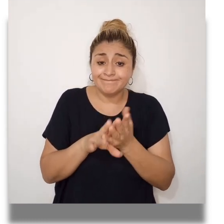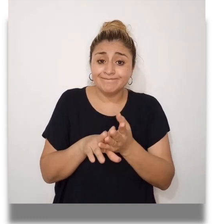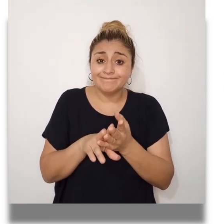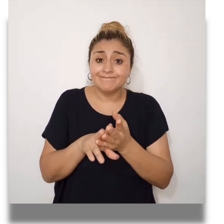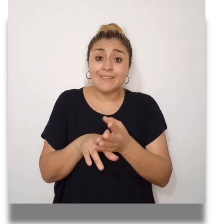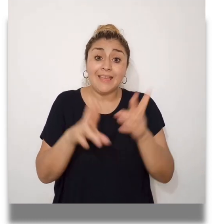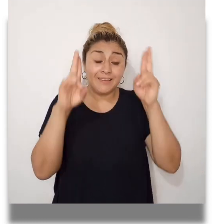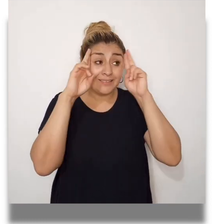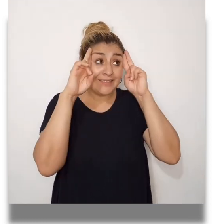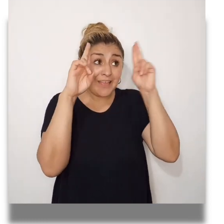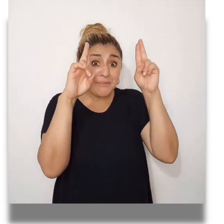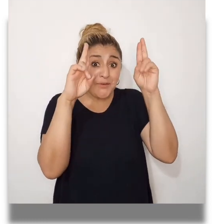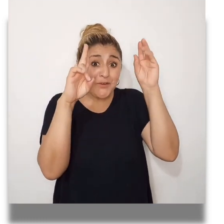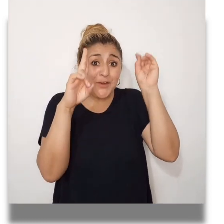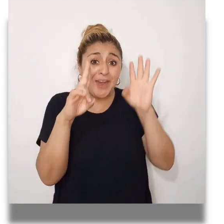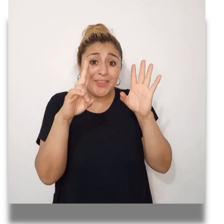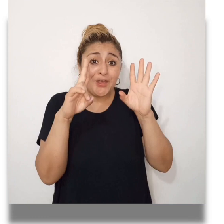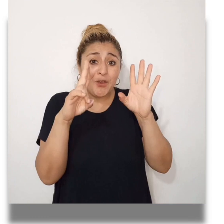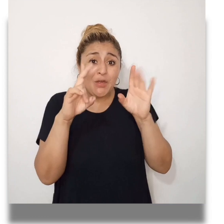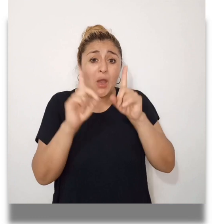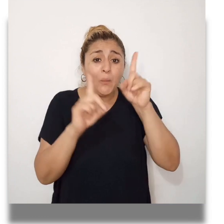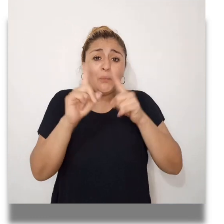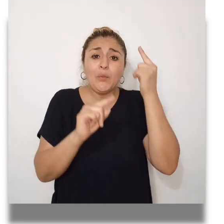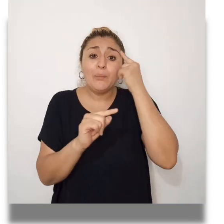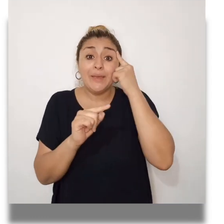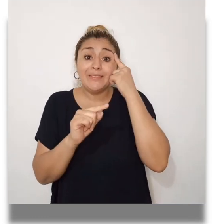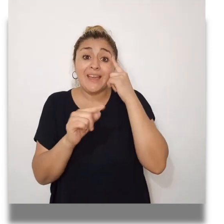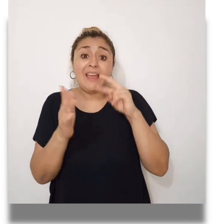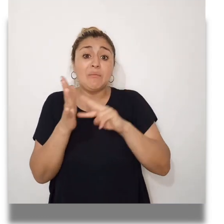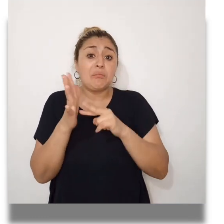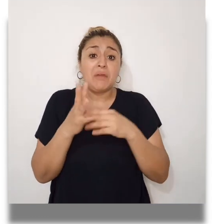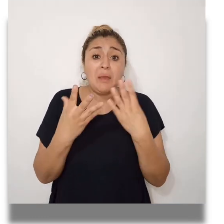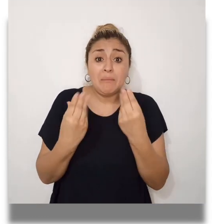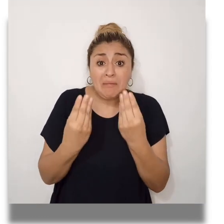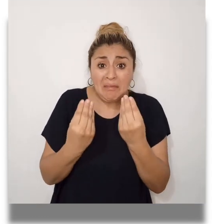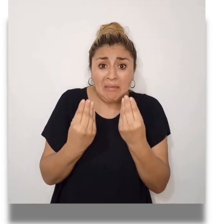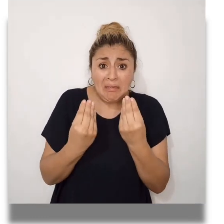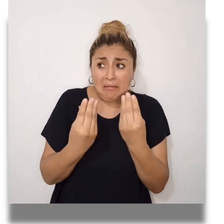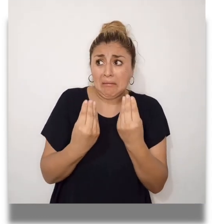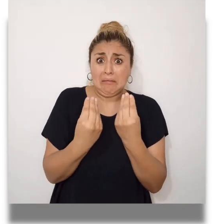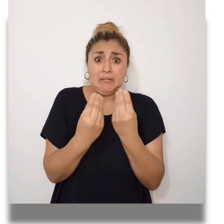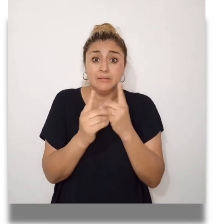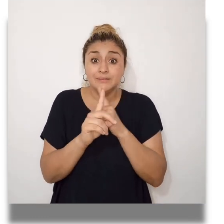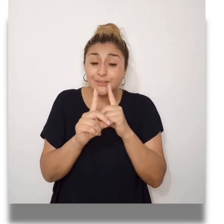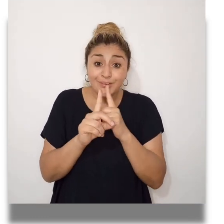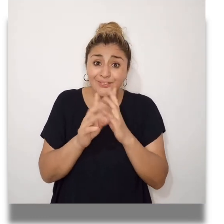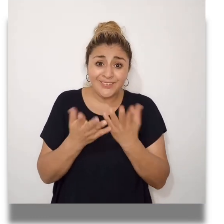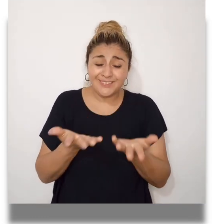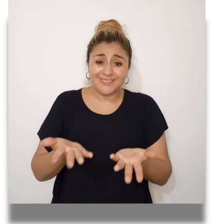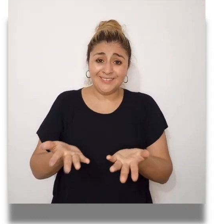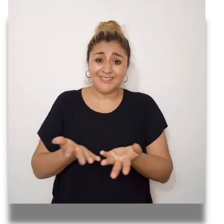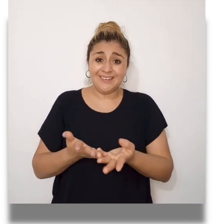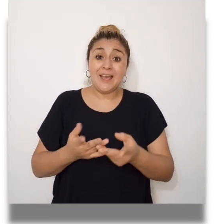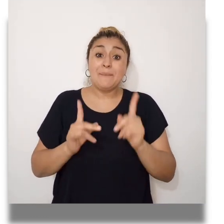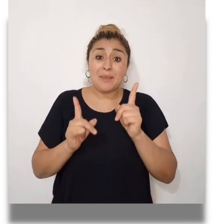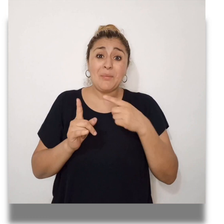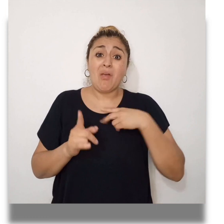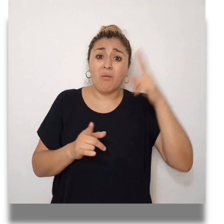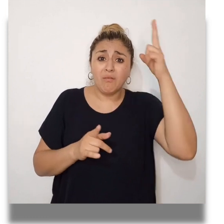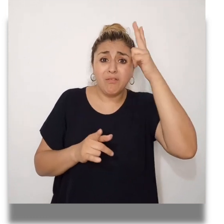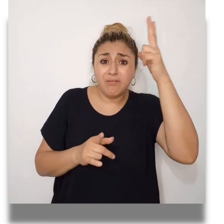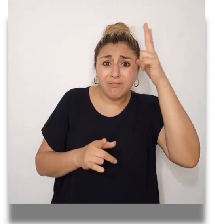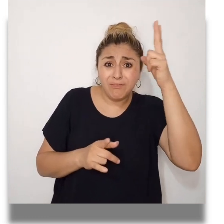El temor de Dios no es el miedo. Satan croit en Dieu. Satanás cree en Dios. Et il tremble.